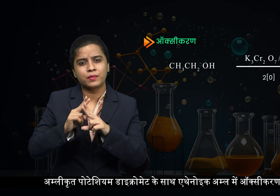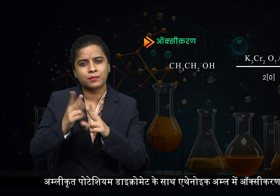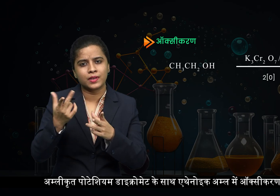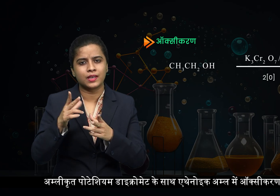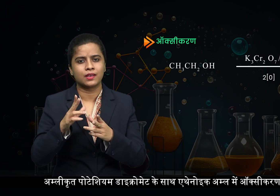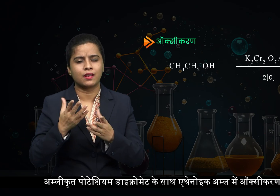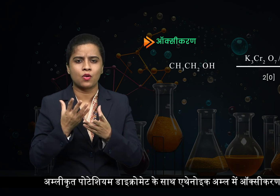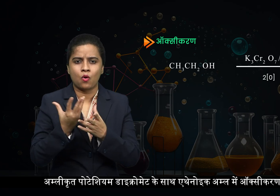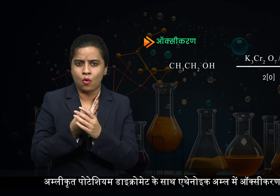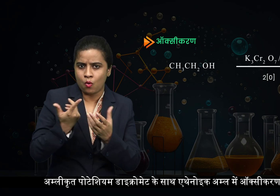किया जाता है।